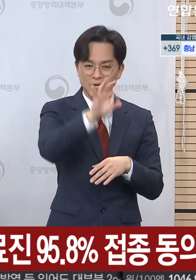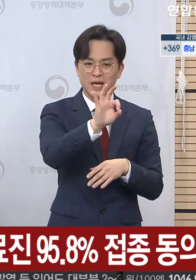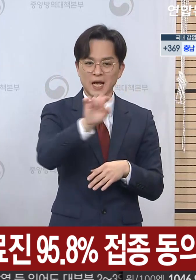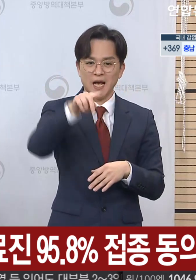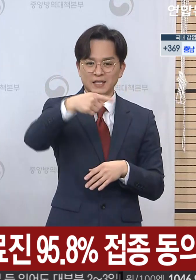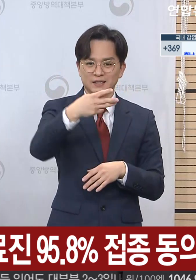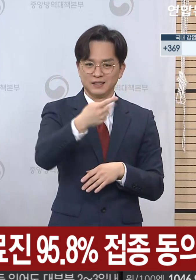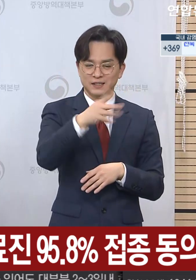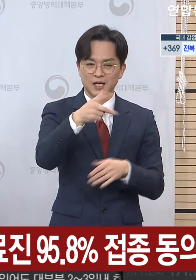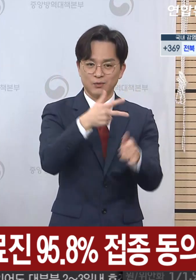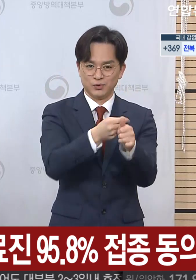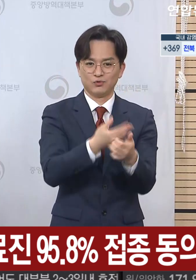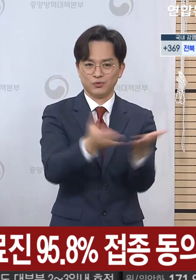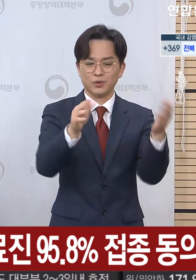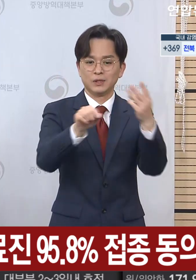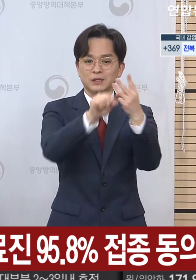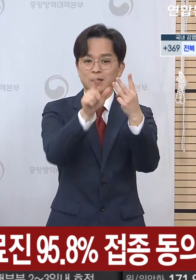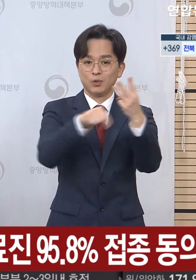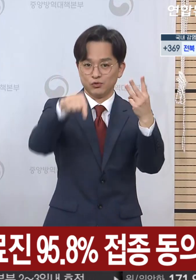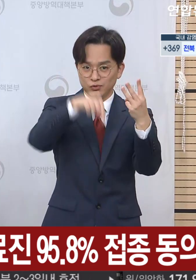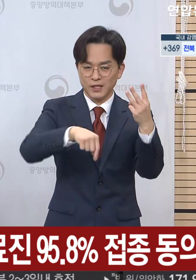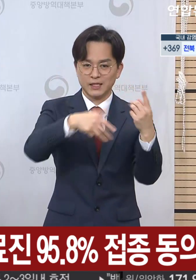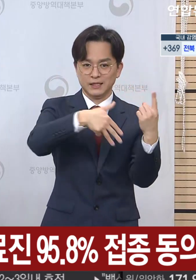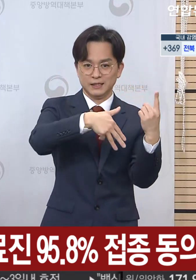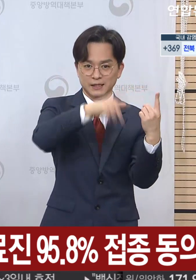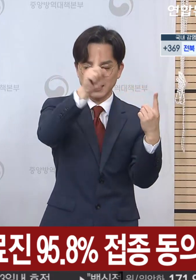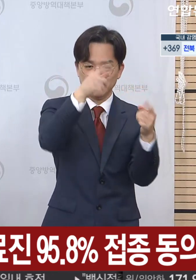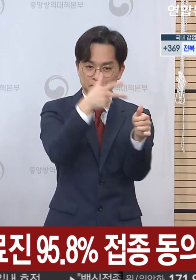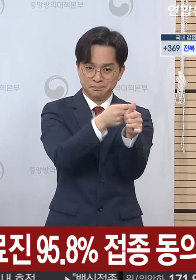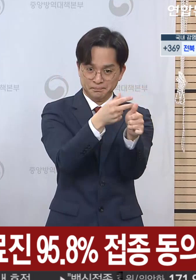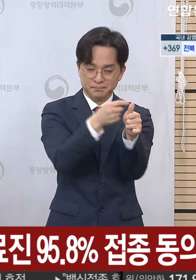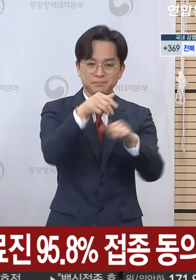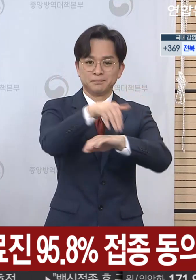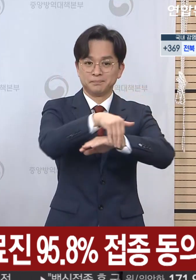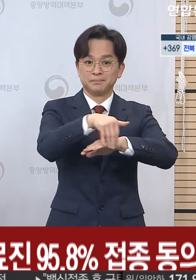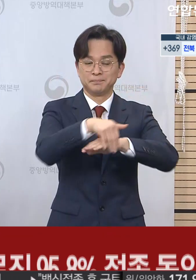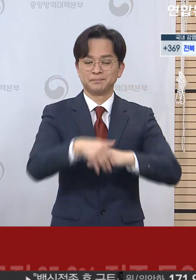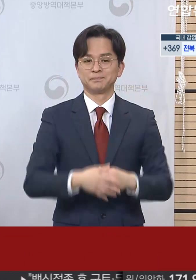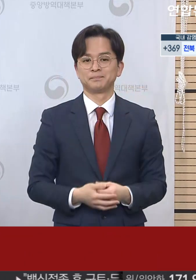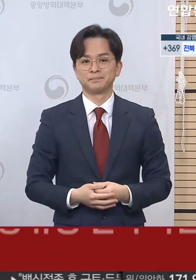백신이 제공되며 3월 중 1차 접종까지 완료할 예정입니다.